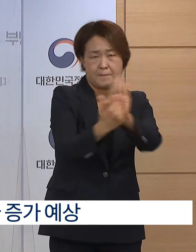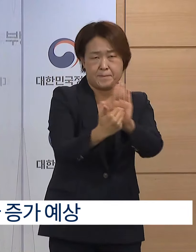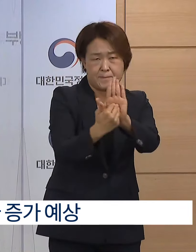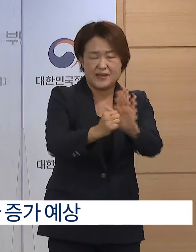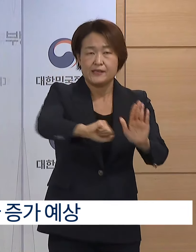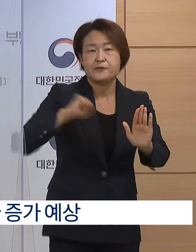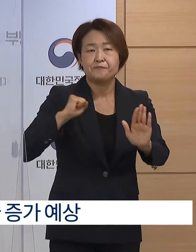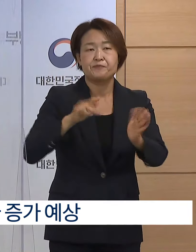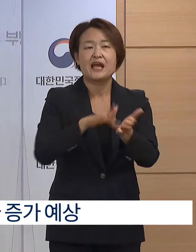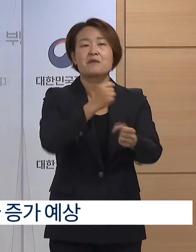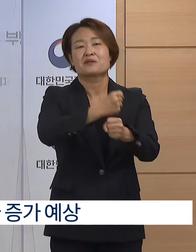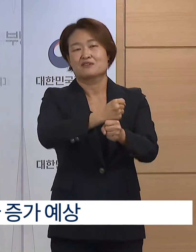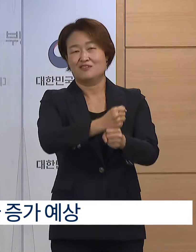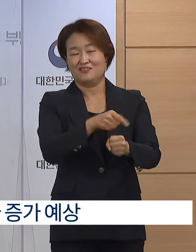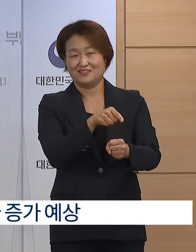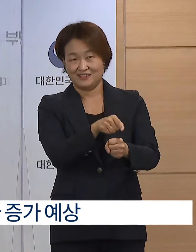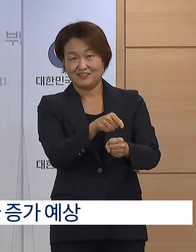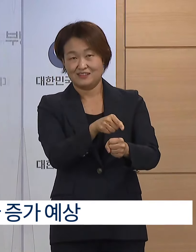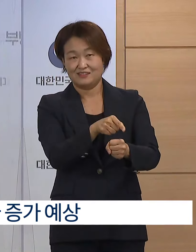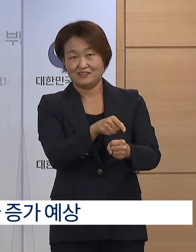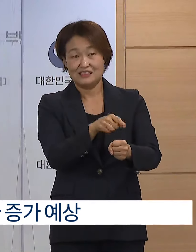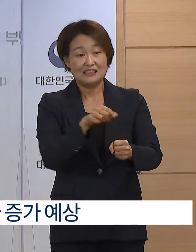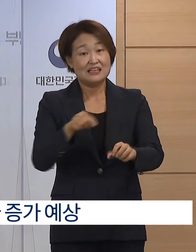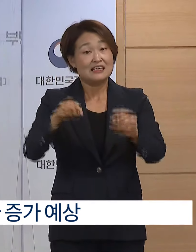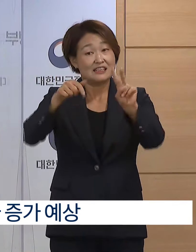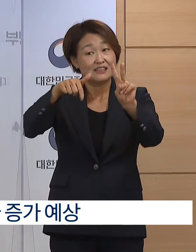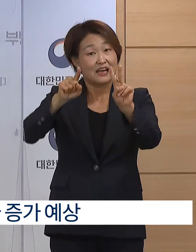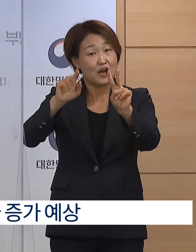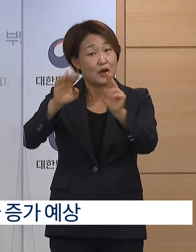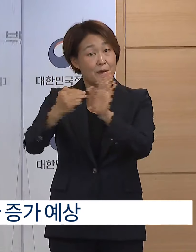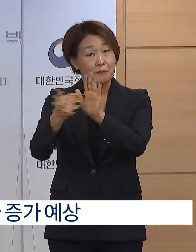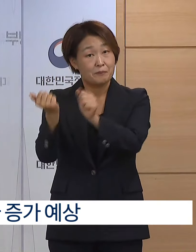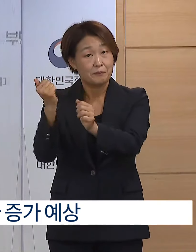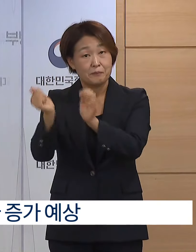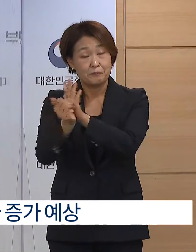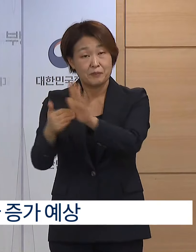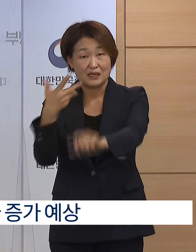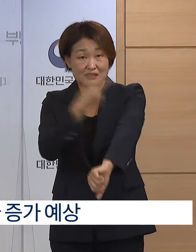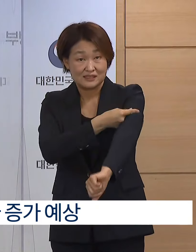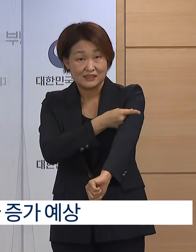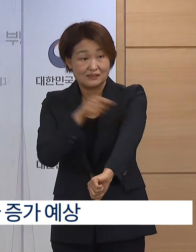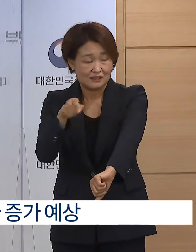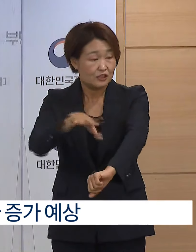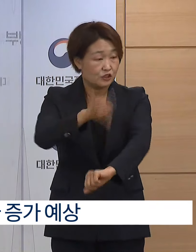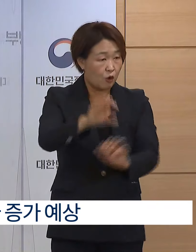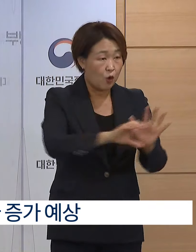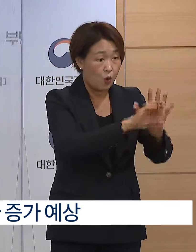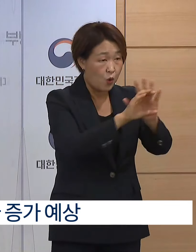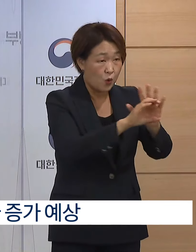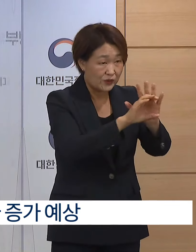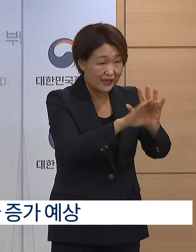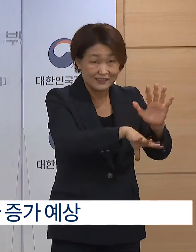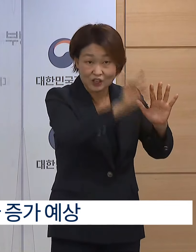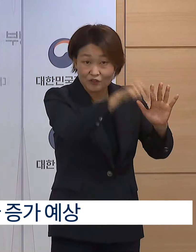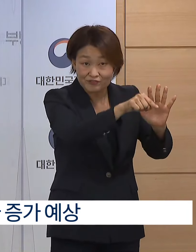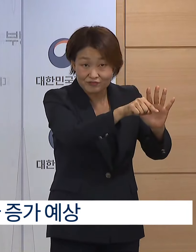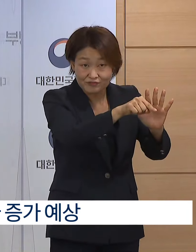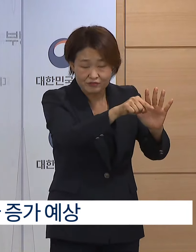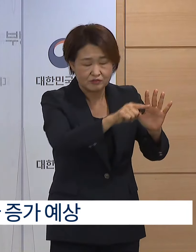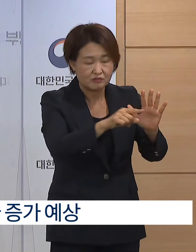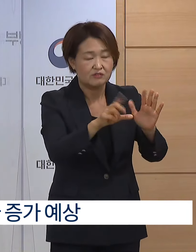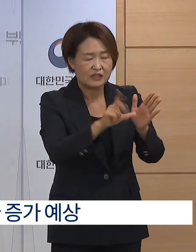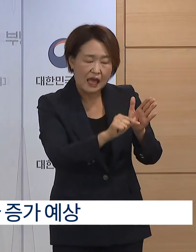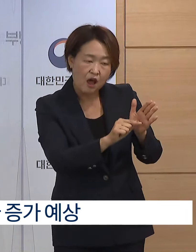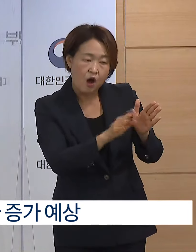때문입니다. 이에 이가 백신의 경우 초기주 기반 백신에서 확인된 중증 사망